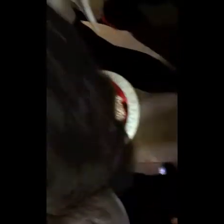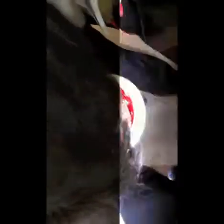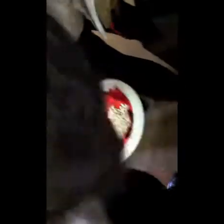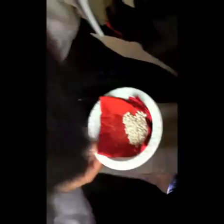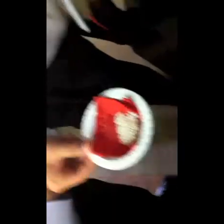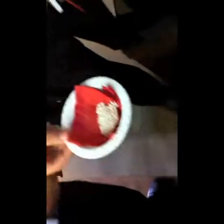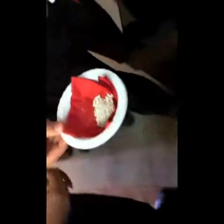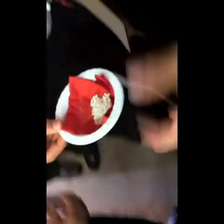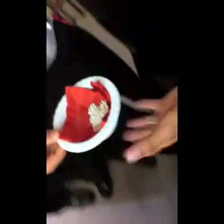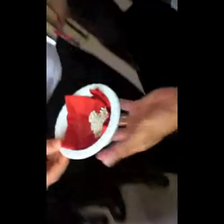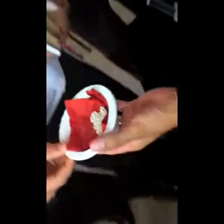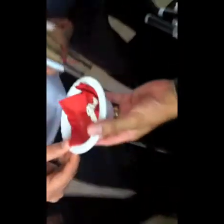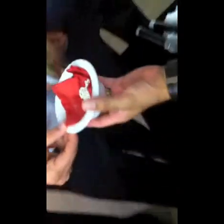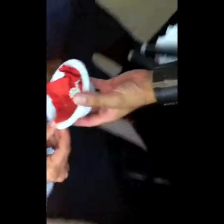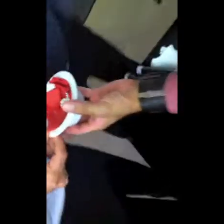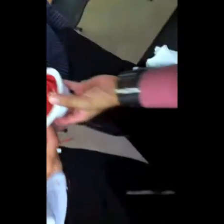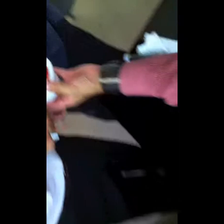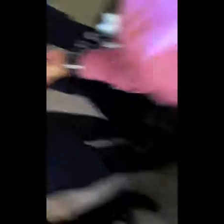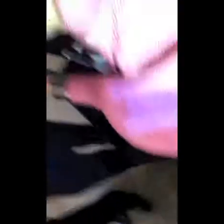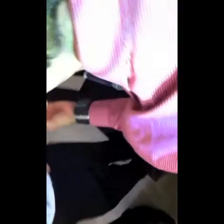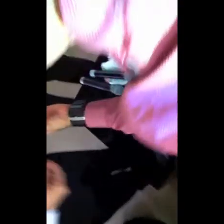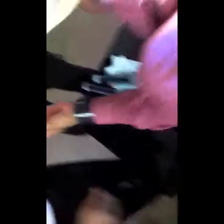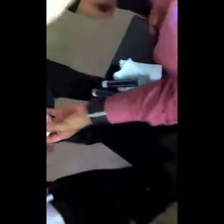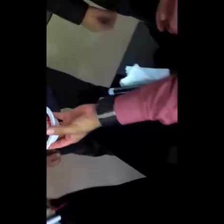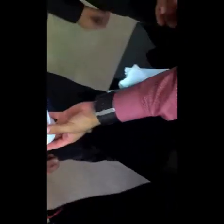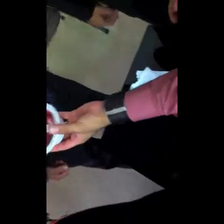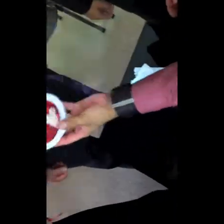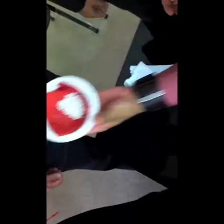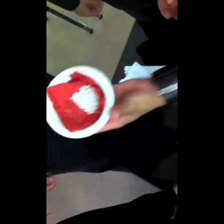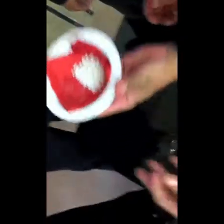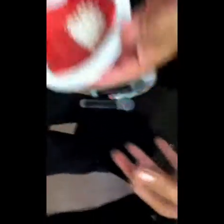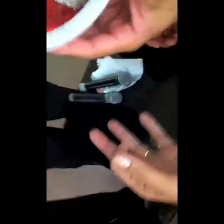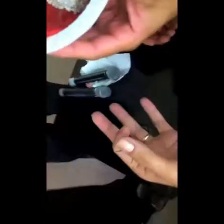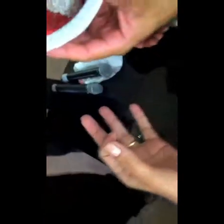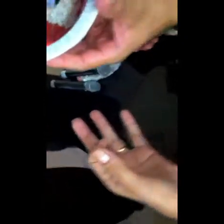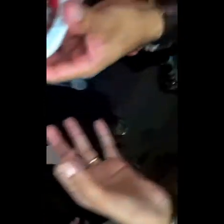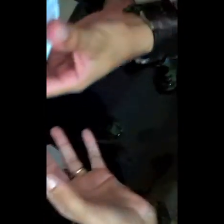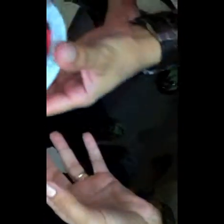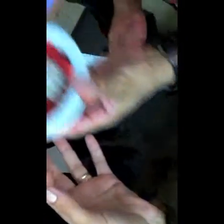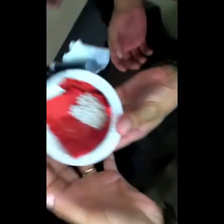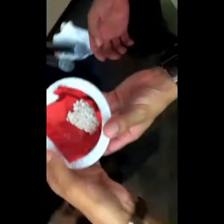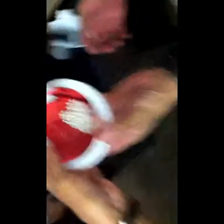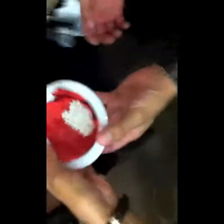Não, cheio de mel. Não, meu pai, tirou da minha mão. Cheio de mel forte. Cheio de mel